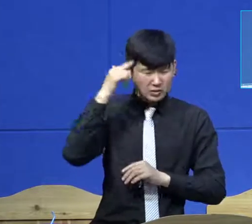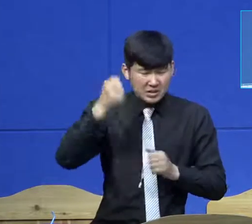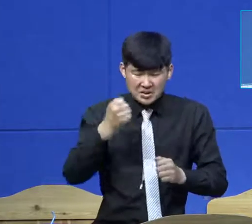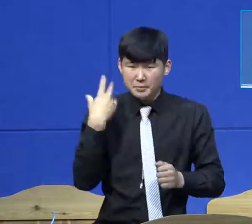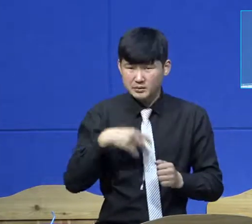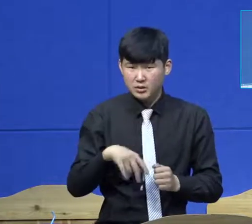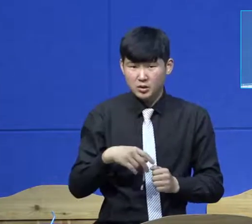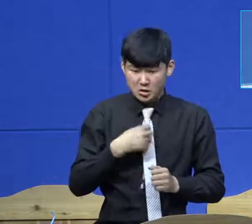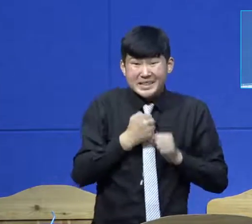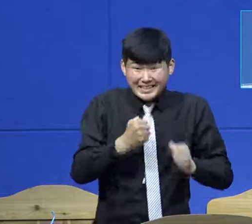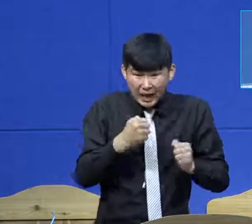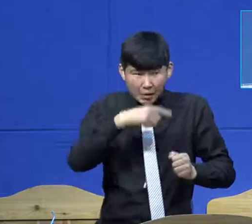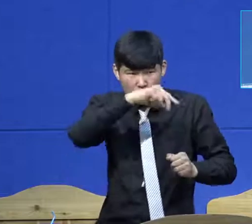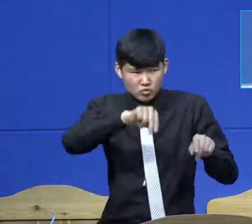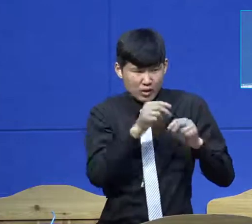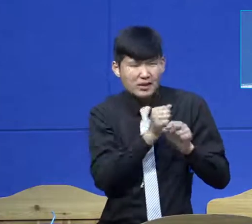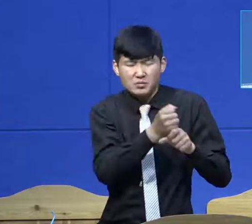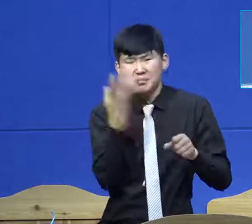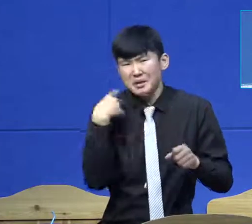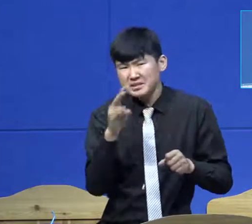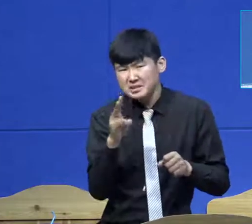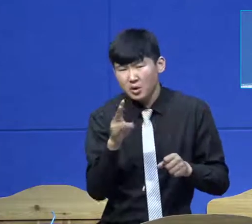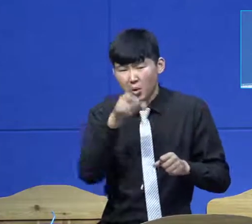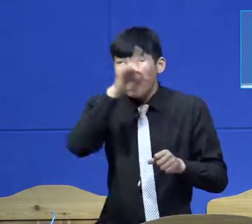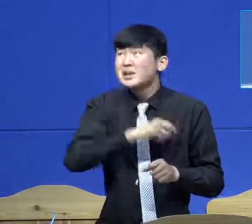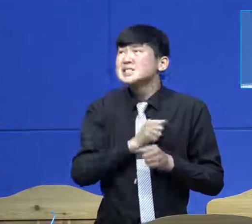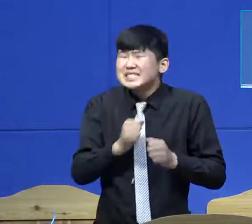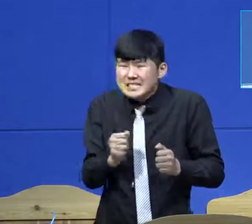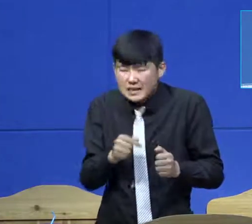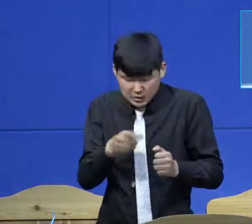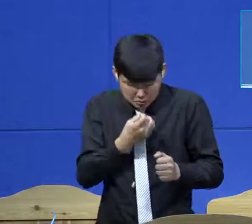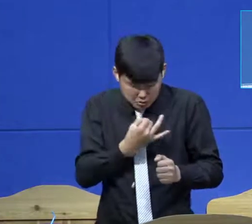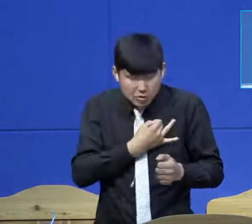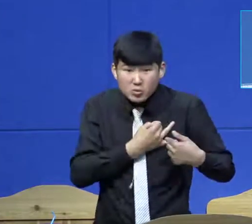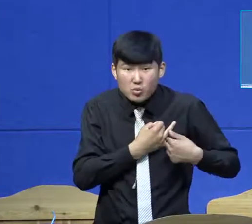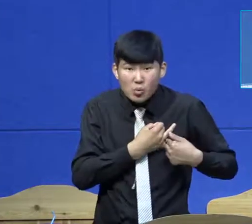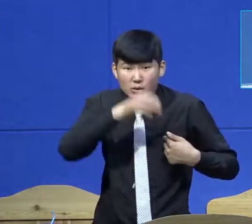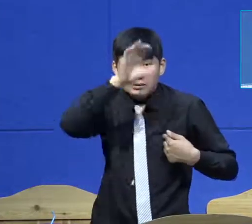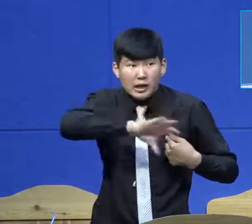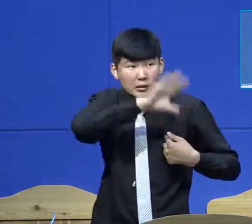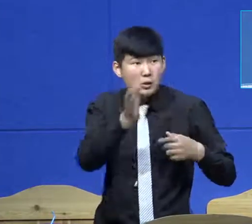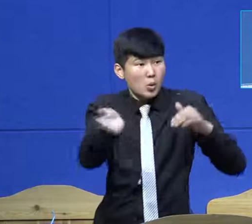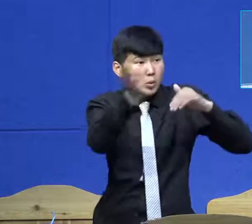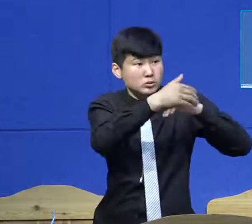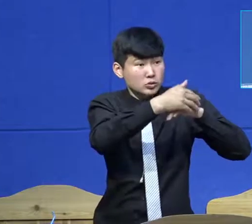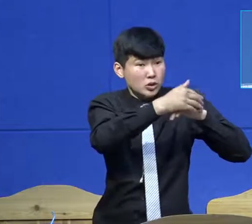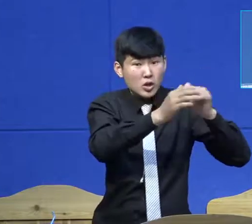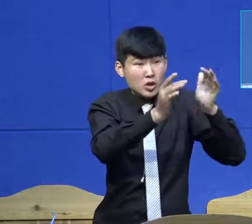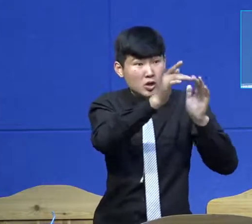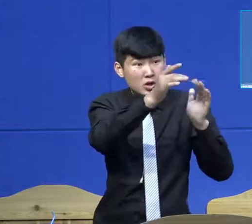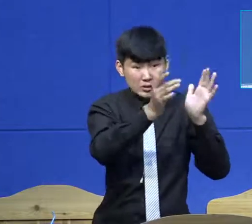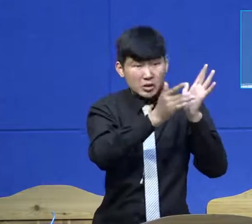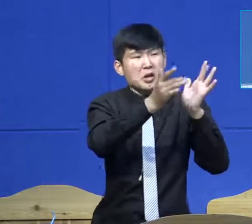чуулганыг авчигч байсан гэсэн. Тийм учраас Бурханы гэсэн хичээл зүтгэл нь загалмаа дээр өгсөн Есүсийг Христ гэж байгаа бүх хүмүүсийг